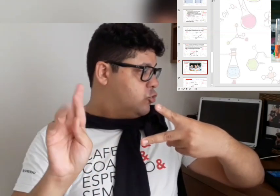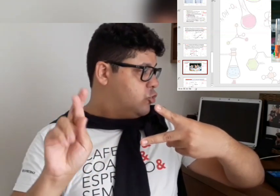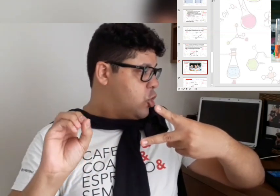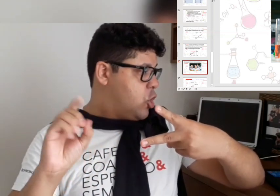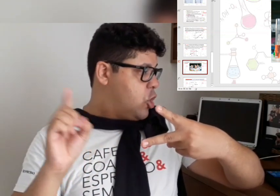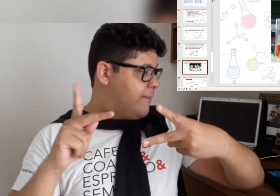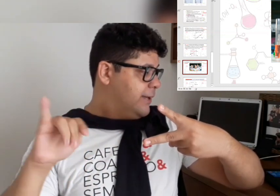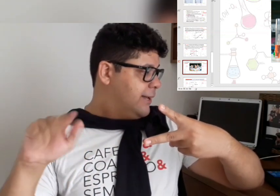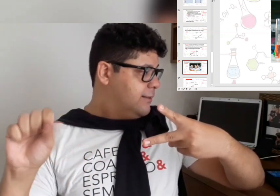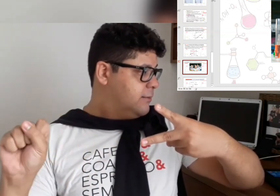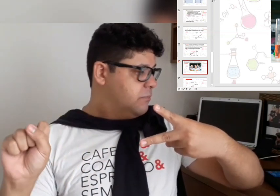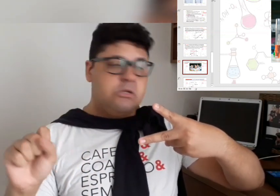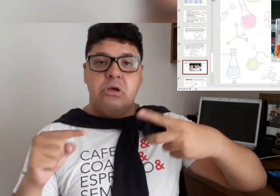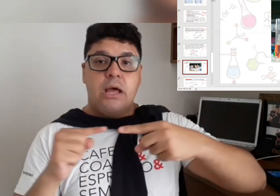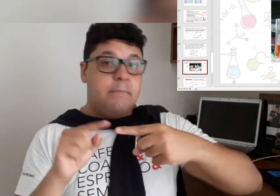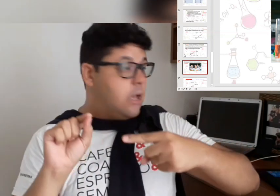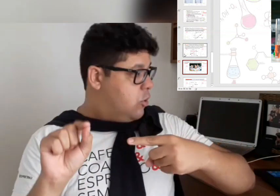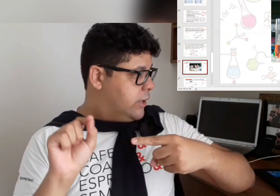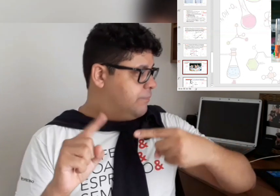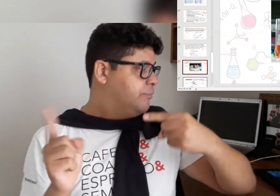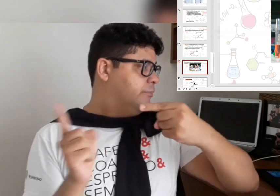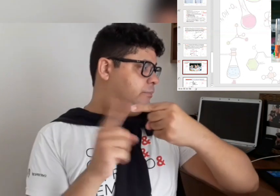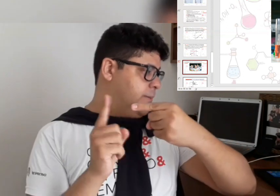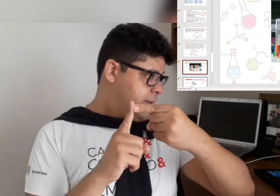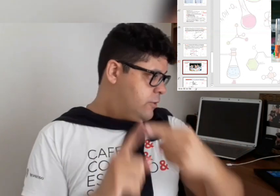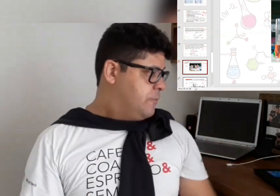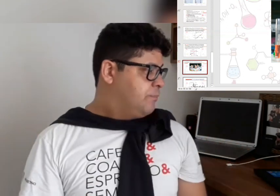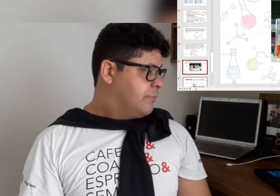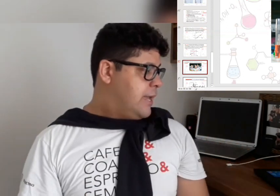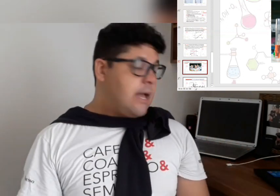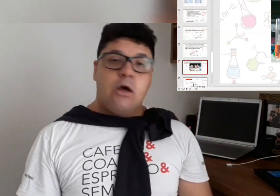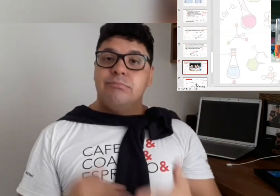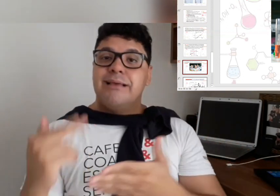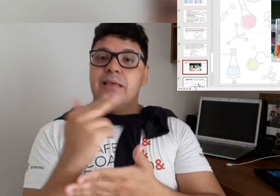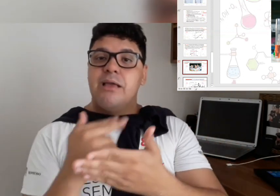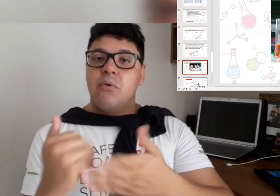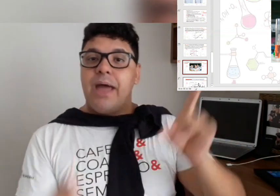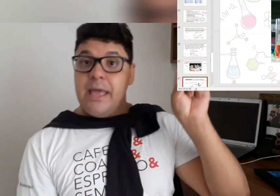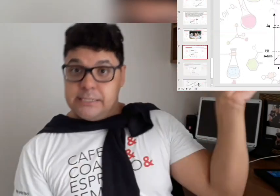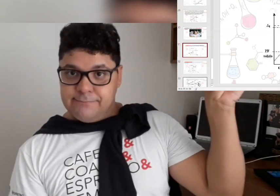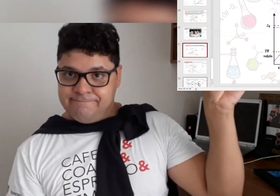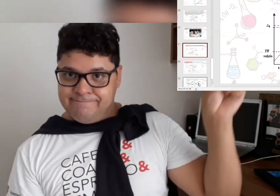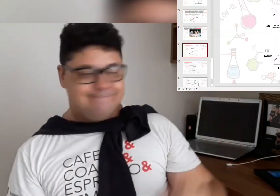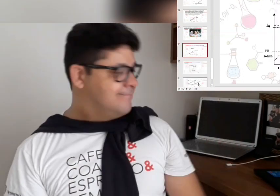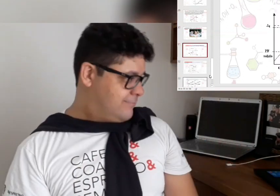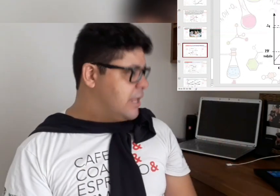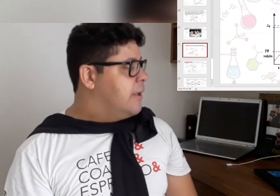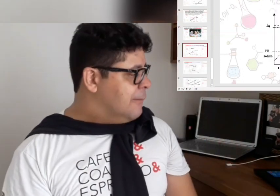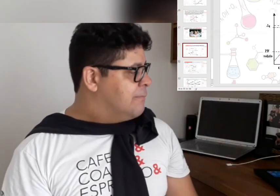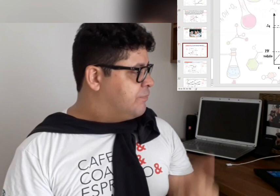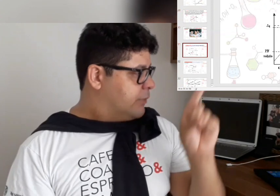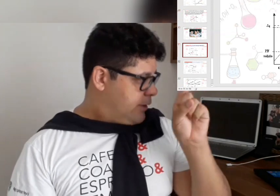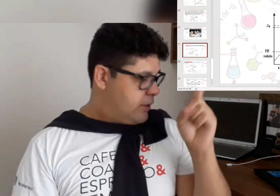e azeotrópicas, tá? Então, vamos lá. As misturas eutéticas. Aqui.